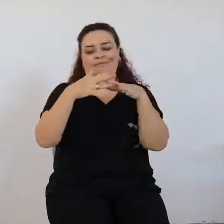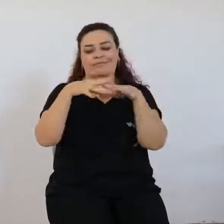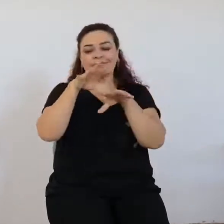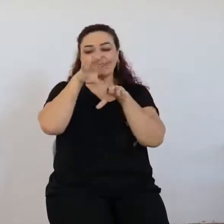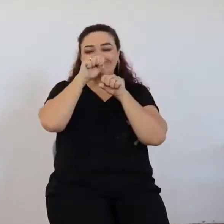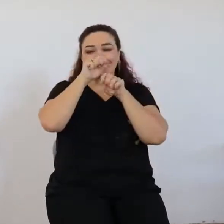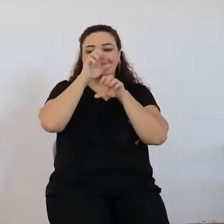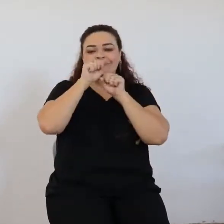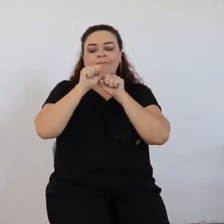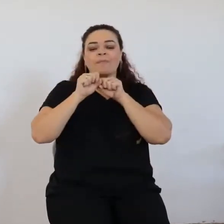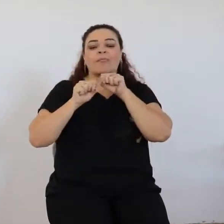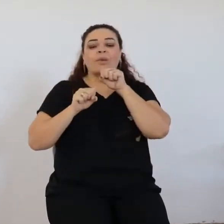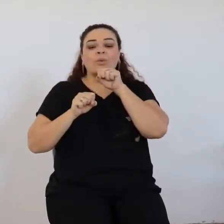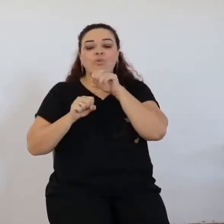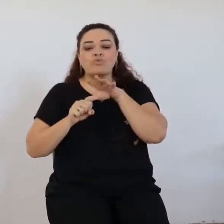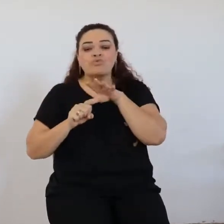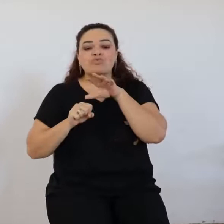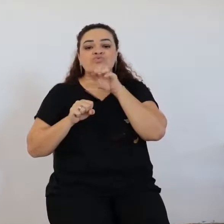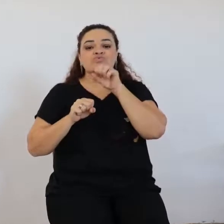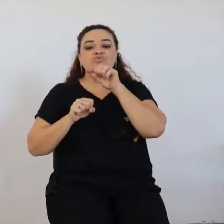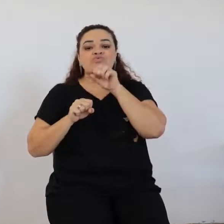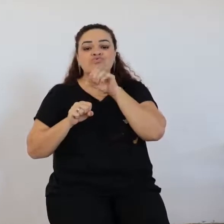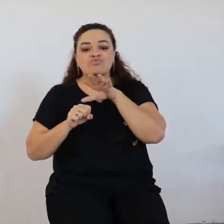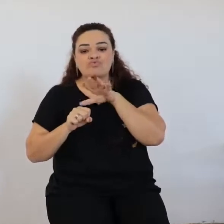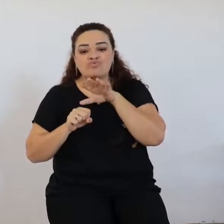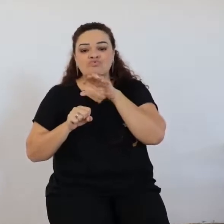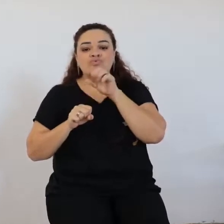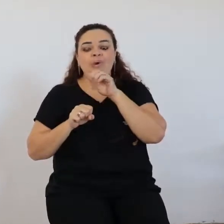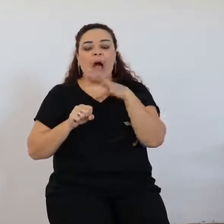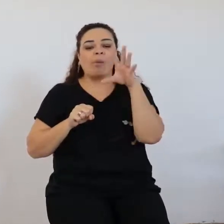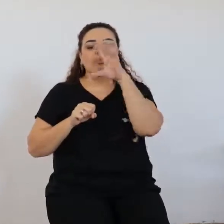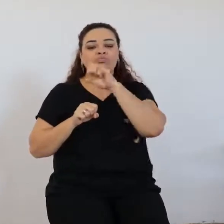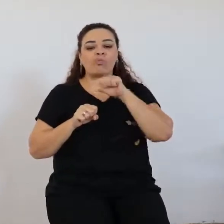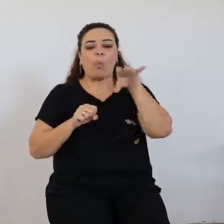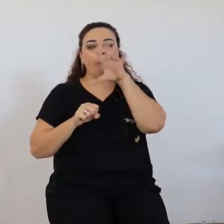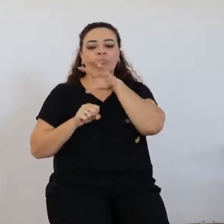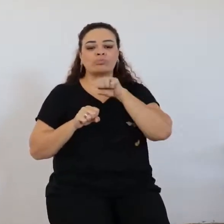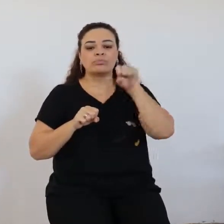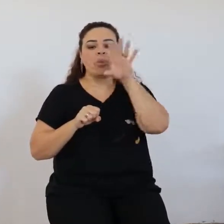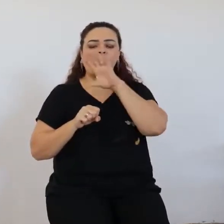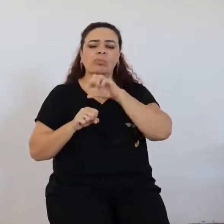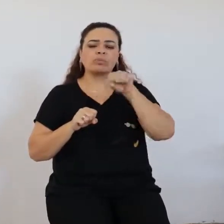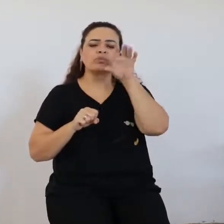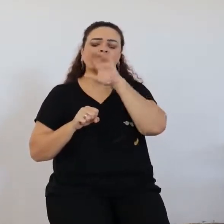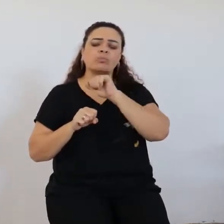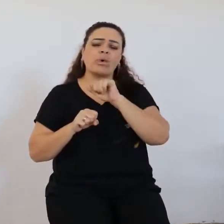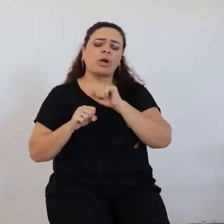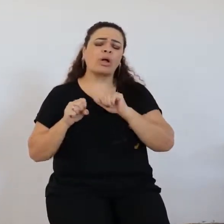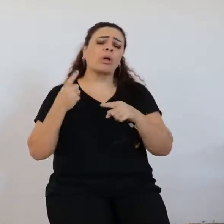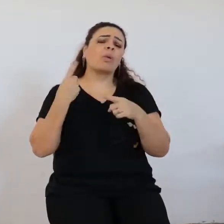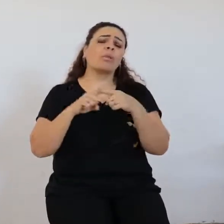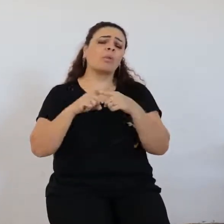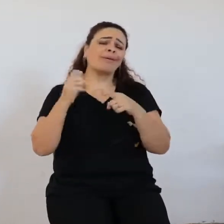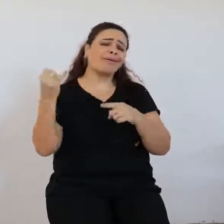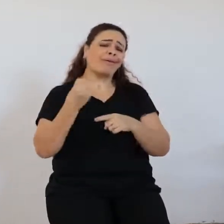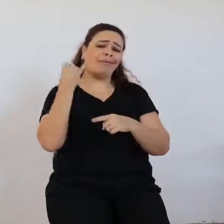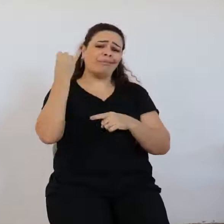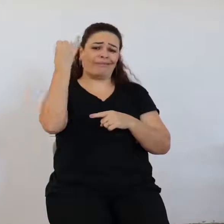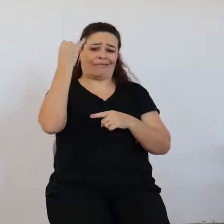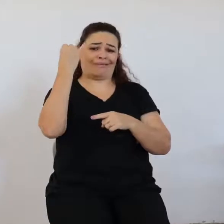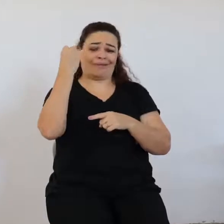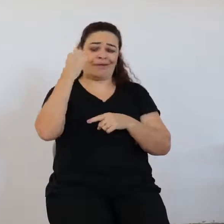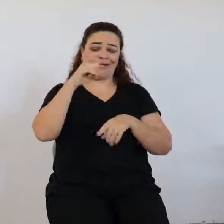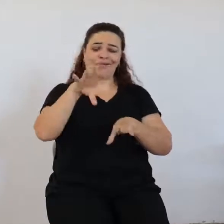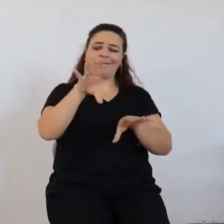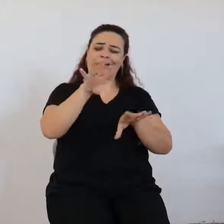que muitas vezes os pais não entendem por que isso interfere no desenvolvimento da fala. Então a gente parte